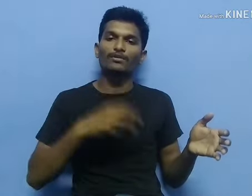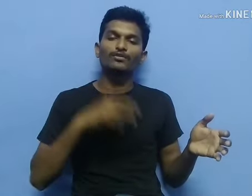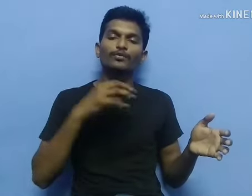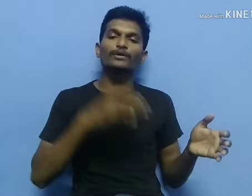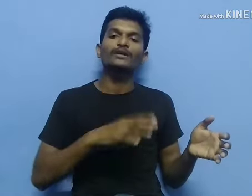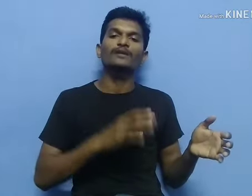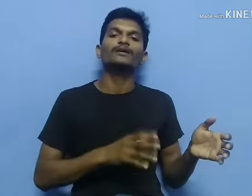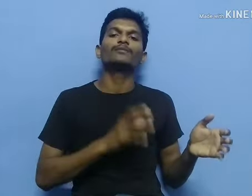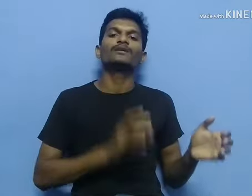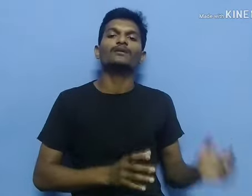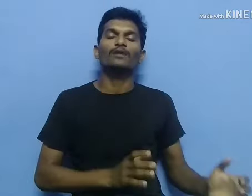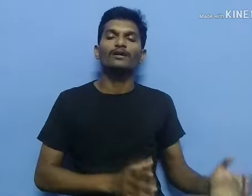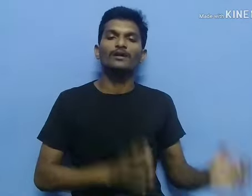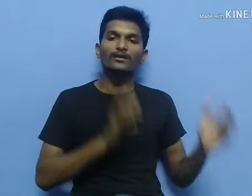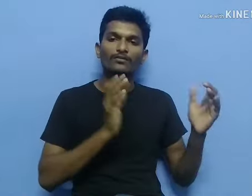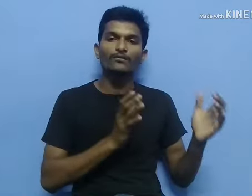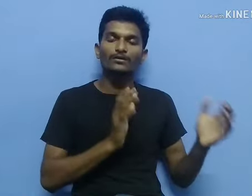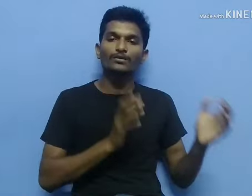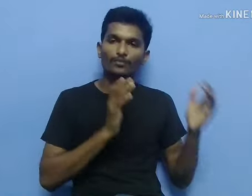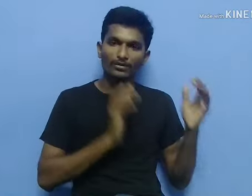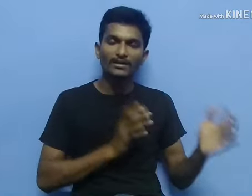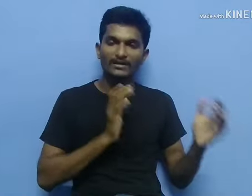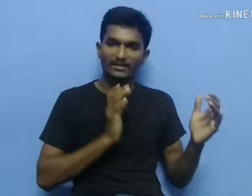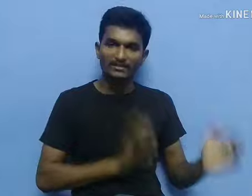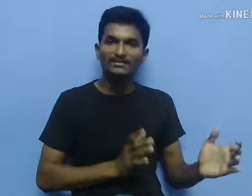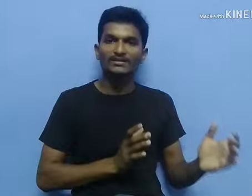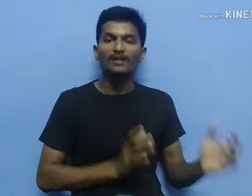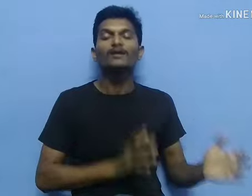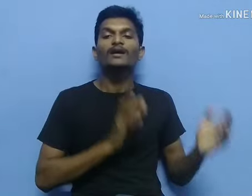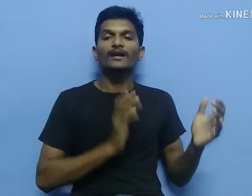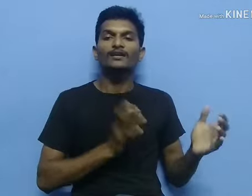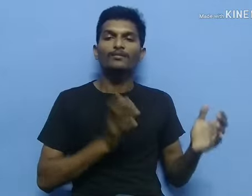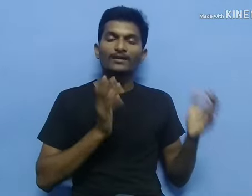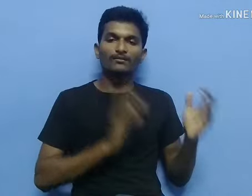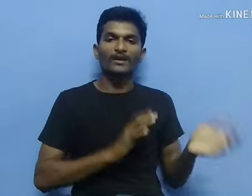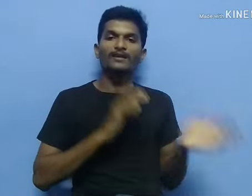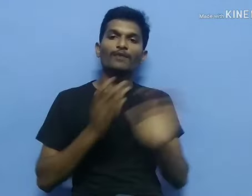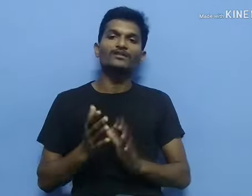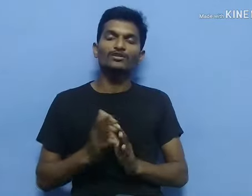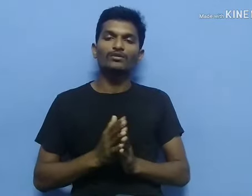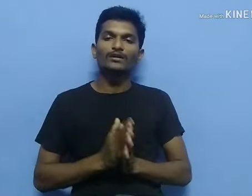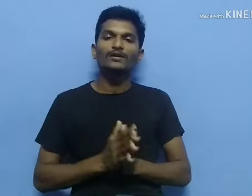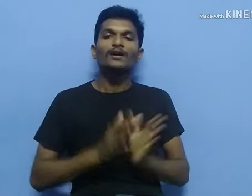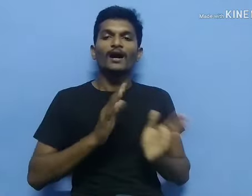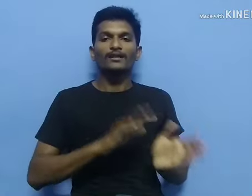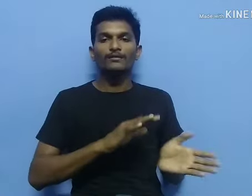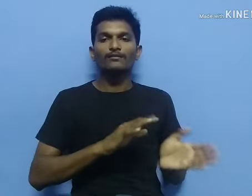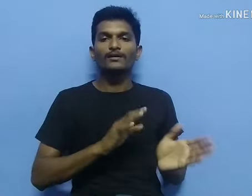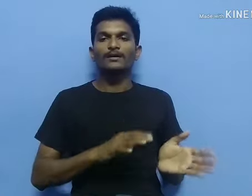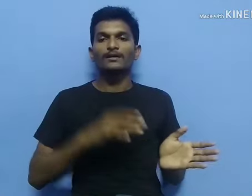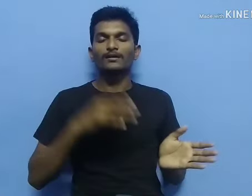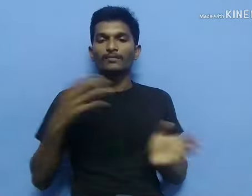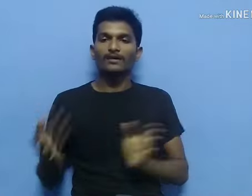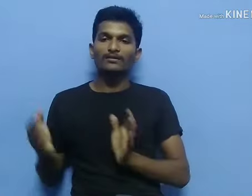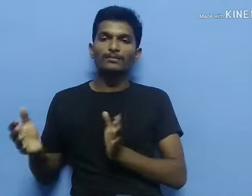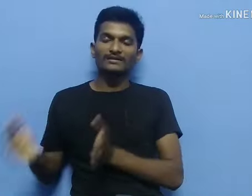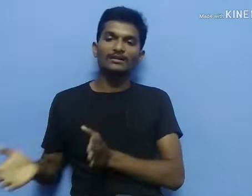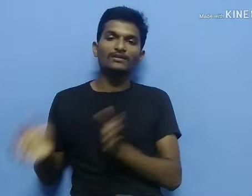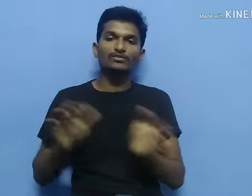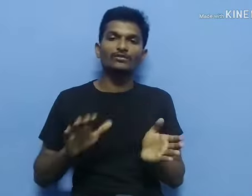வந்து பிடிக்காது அப்படிங்கிற மாதிரியான வியூ வந்து அந்த பொண்ணுங்களுக்கு இருந்துச்சுன்னா கண்டிப்பா அந்த மைண்டை மாத்திக்கோங்க. அதே இப்ப நான் வந்து பசங்களுக்கு சொன்ன